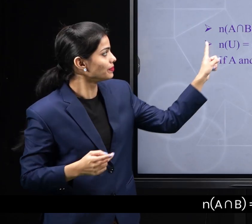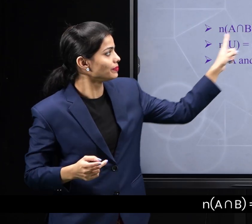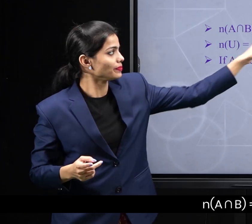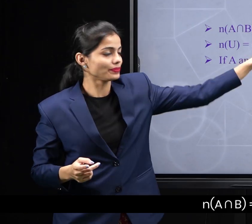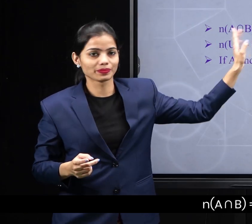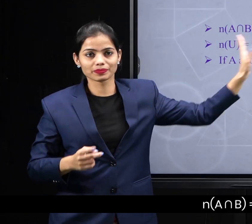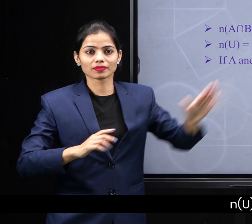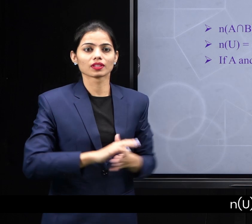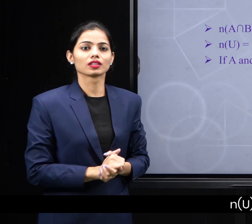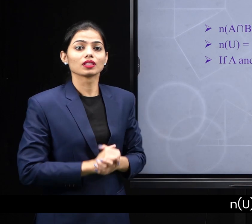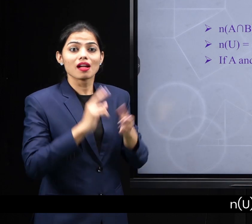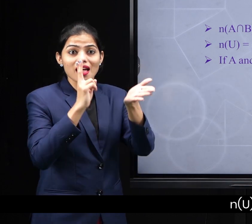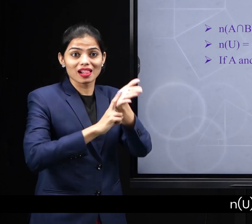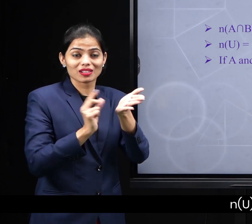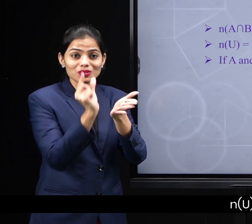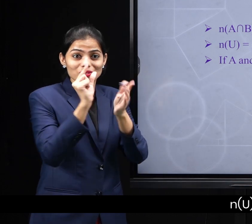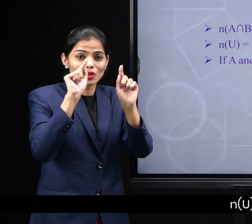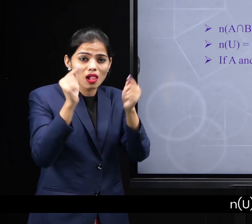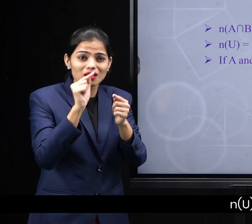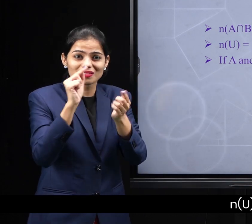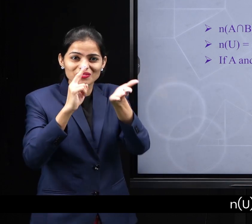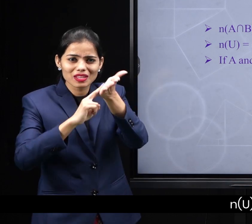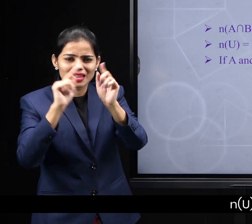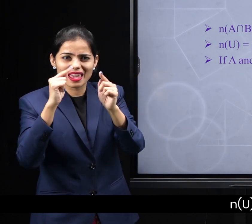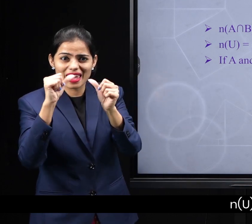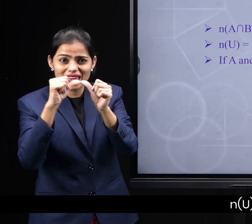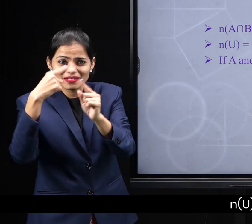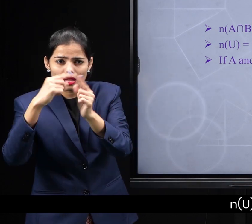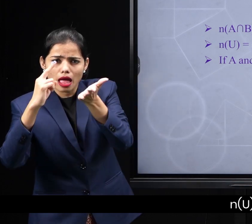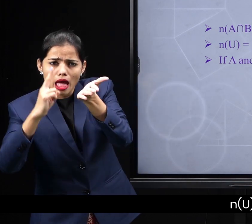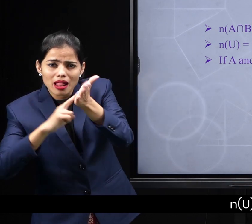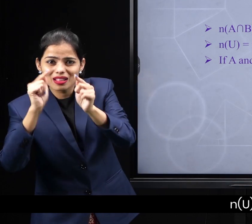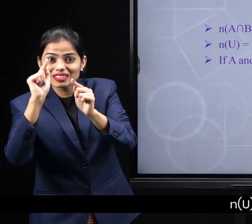B। n इंटू U इज इक्वल्स टू n इंटू A प्लस n इंटू A।